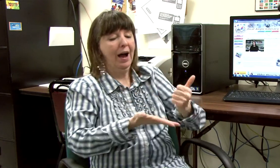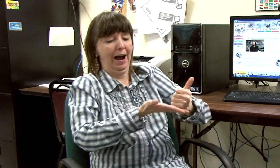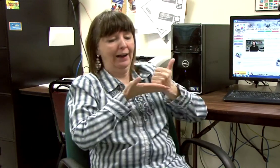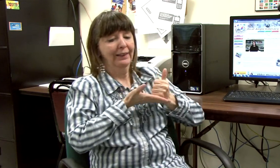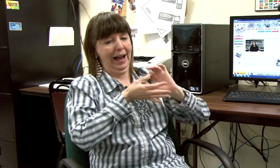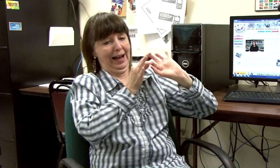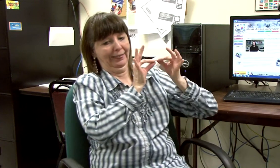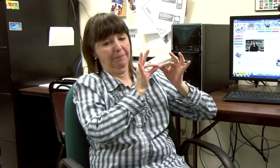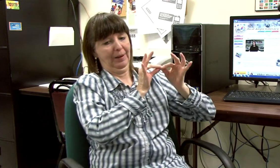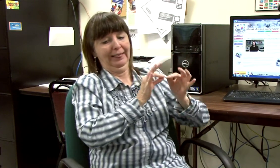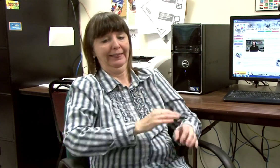m'aider dans mes études.